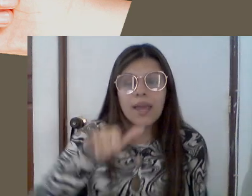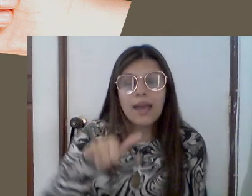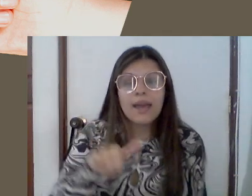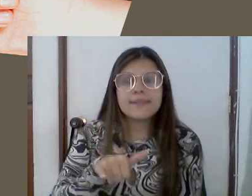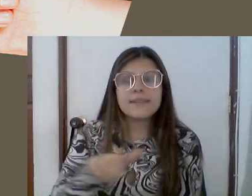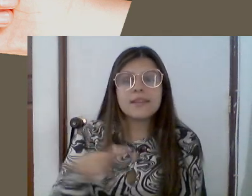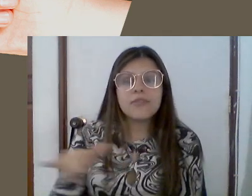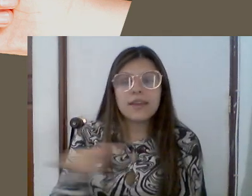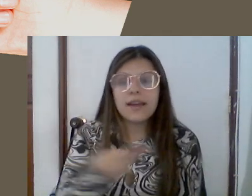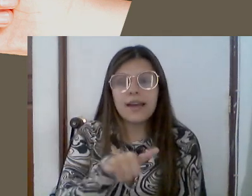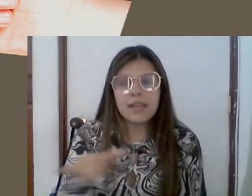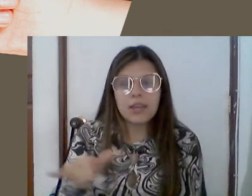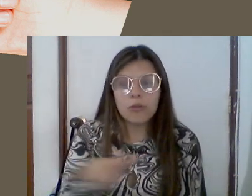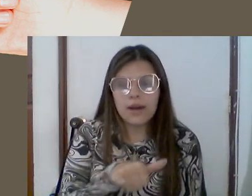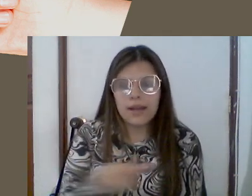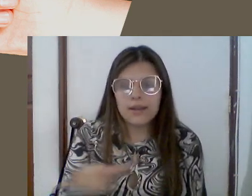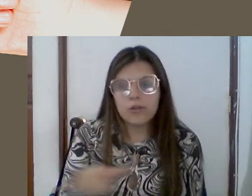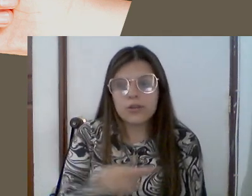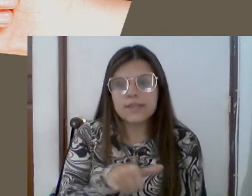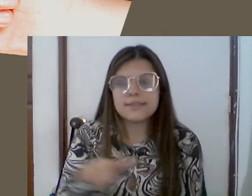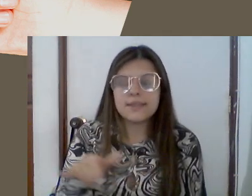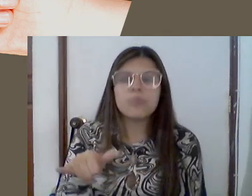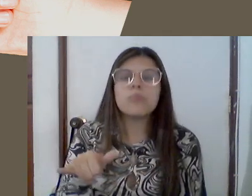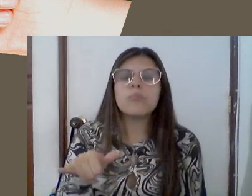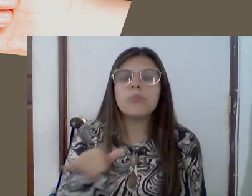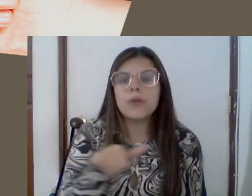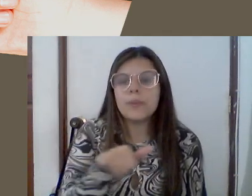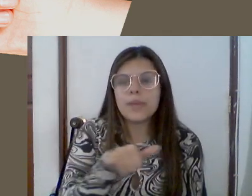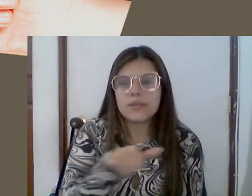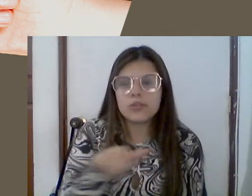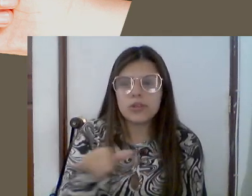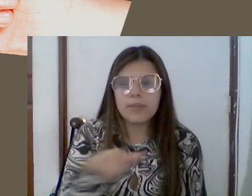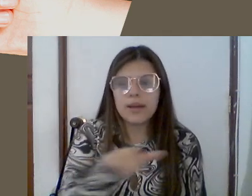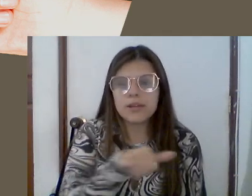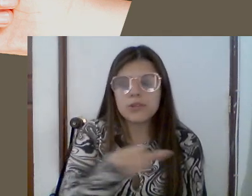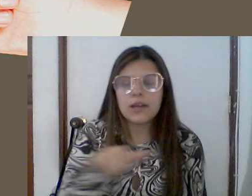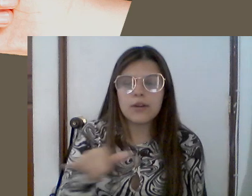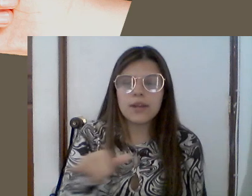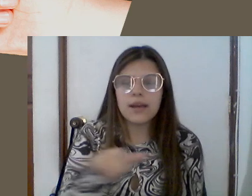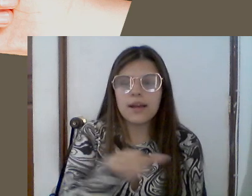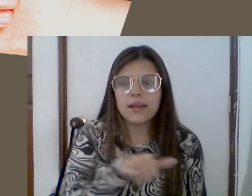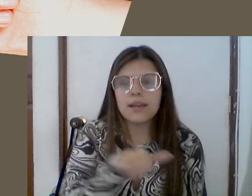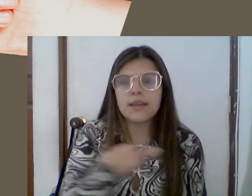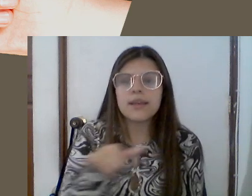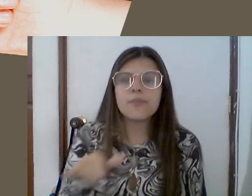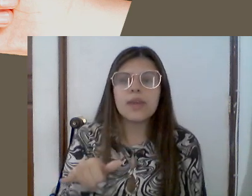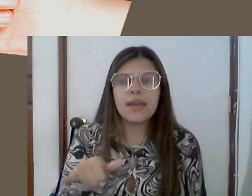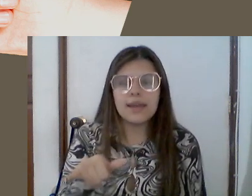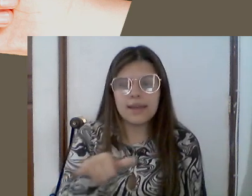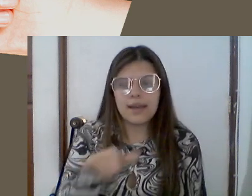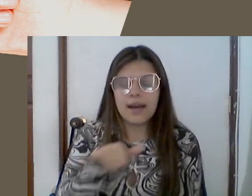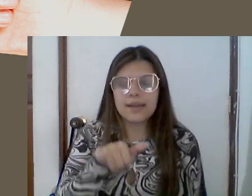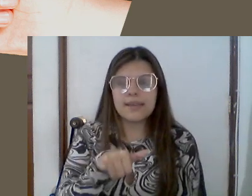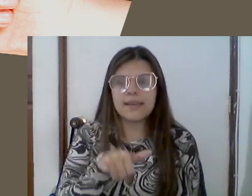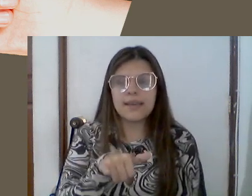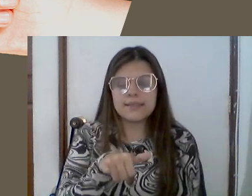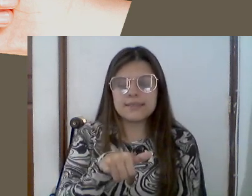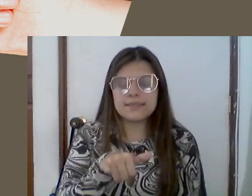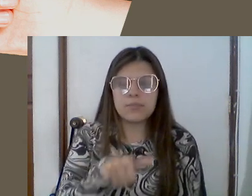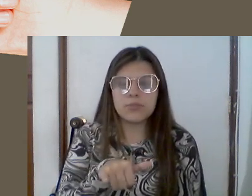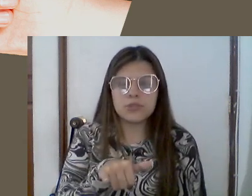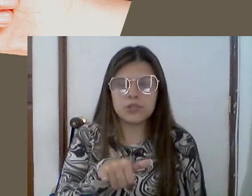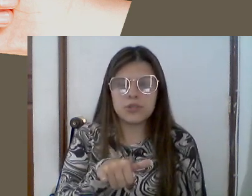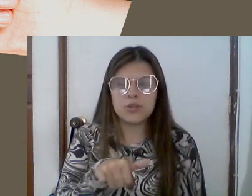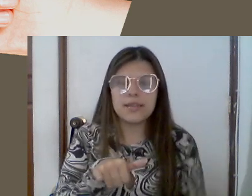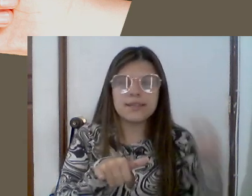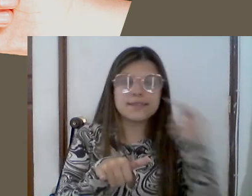seña significa igual, con este movimiento de manos diagonal y aquí en